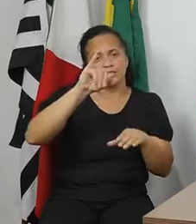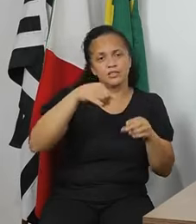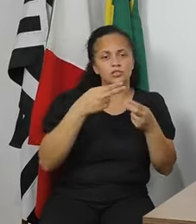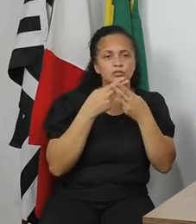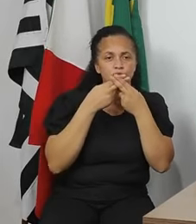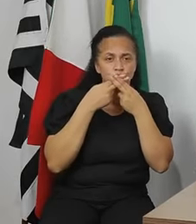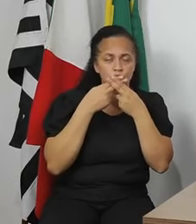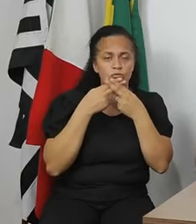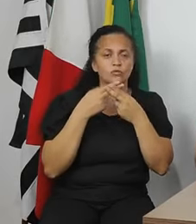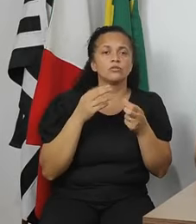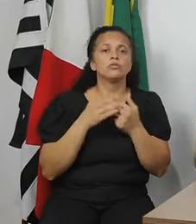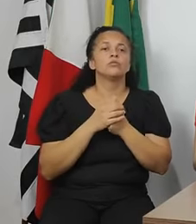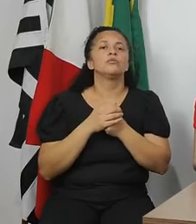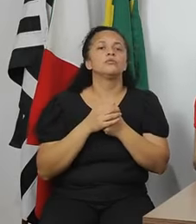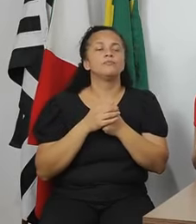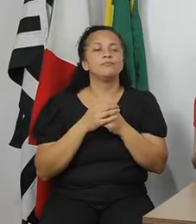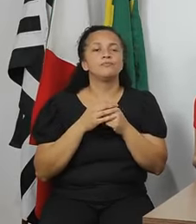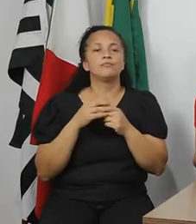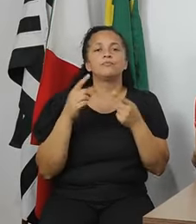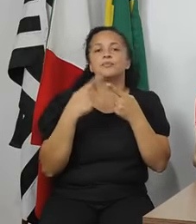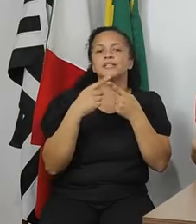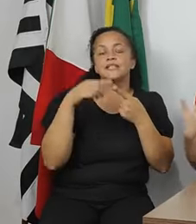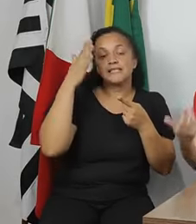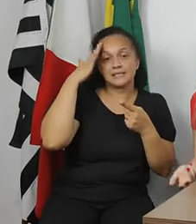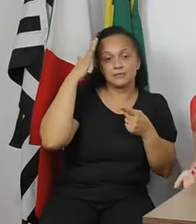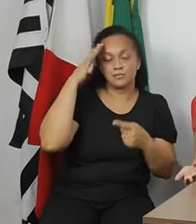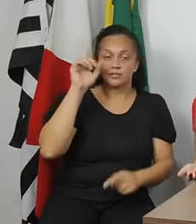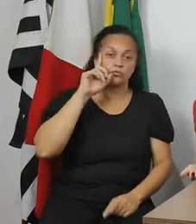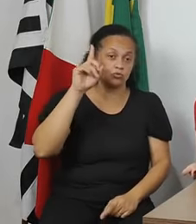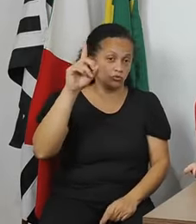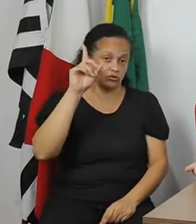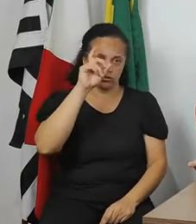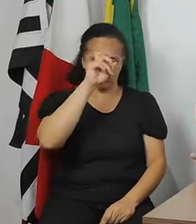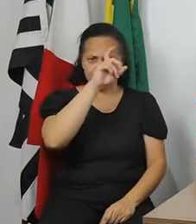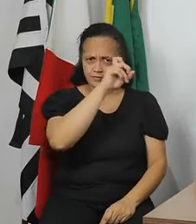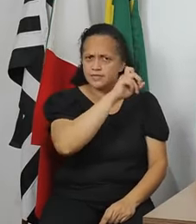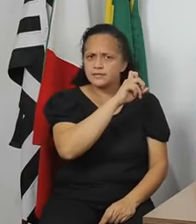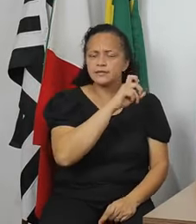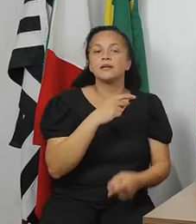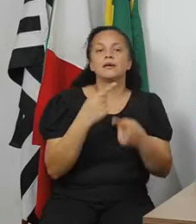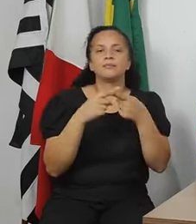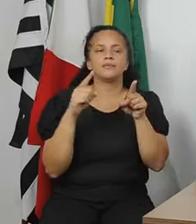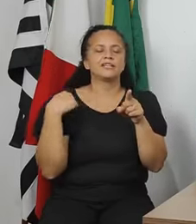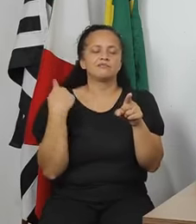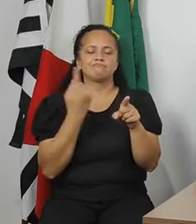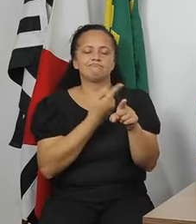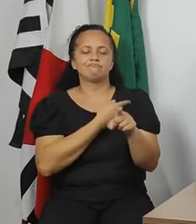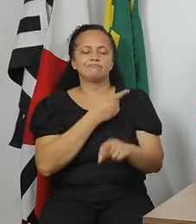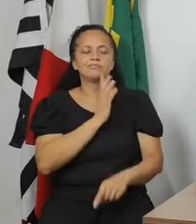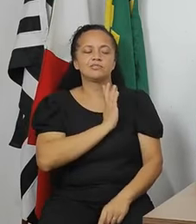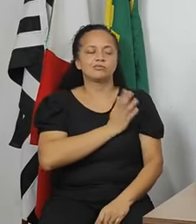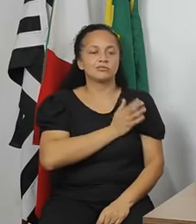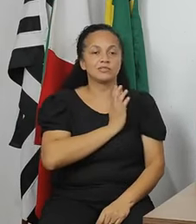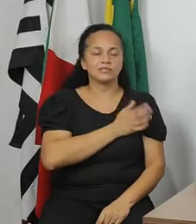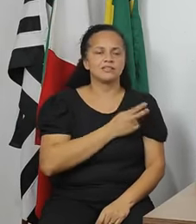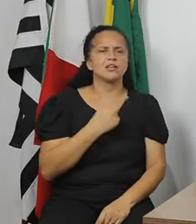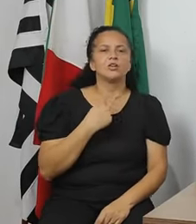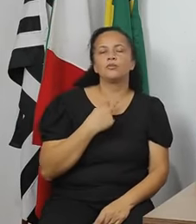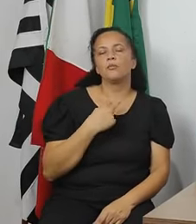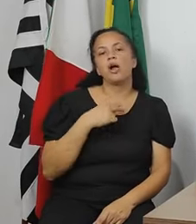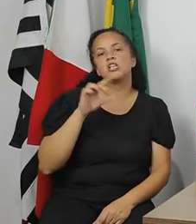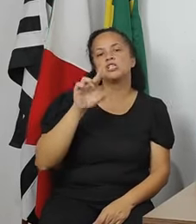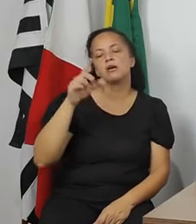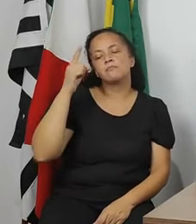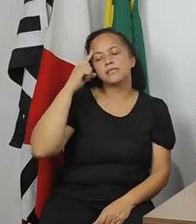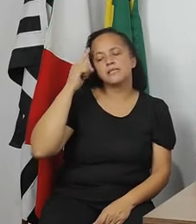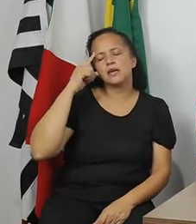mas que a intenção do nosso coração não se volte apenas nesses momentos. Eu acho que é essa a mensagem, assim, que do mesmo jeito que